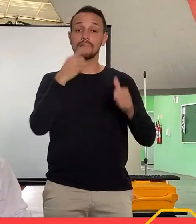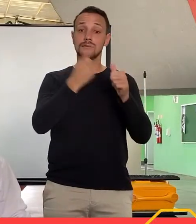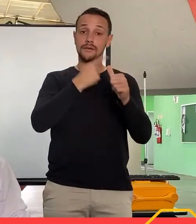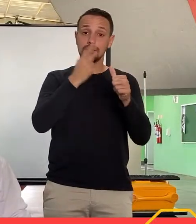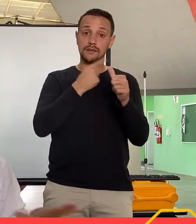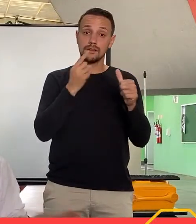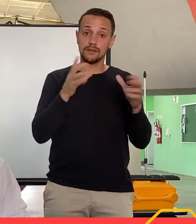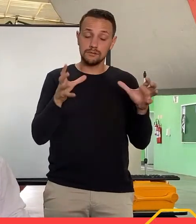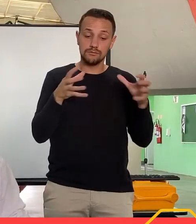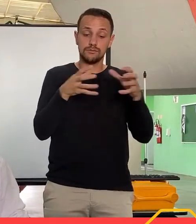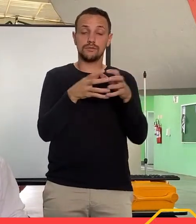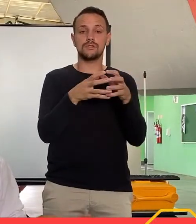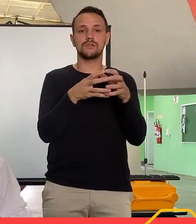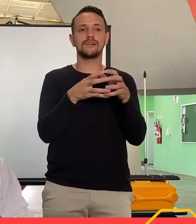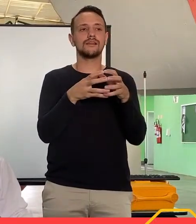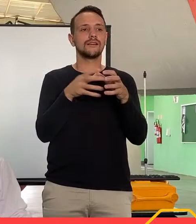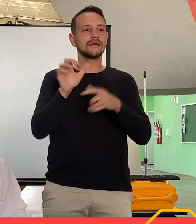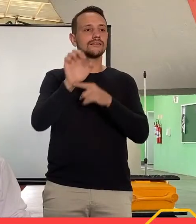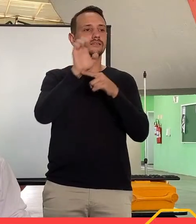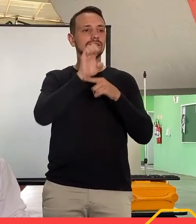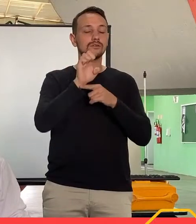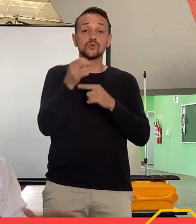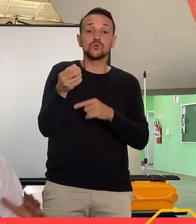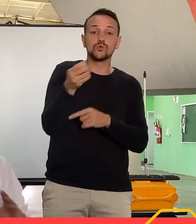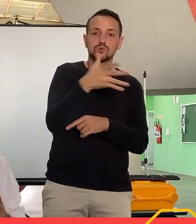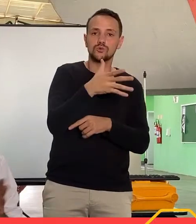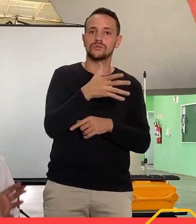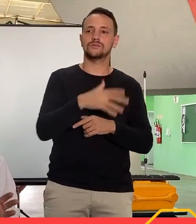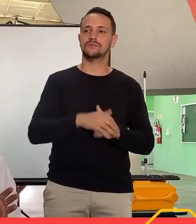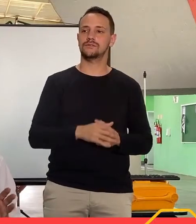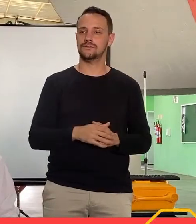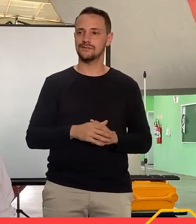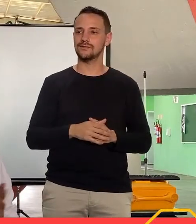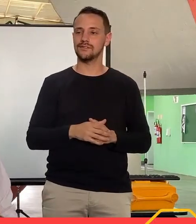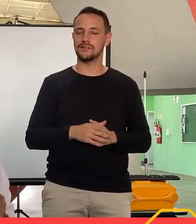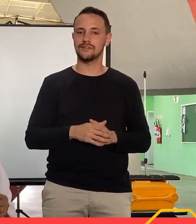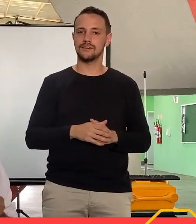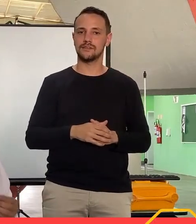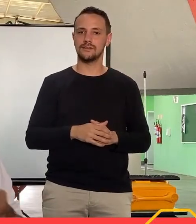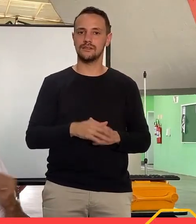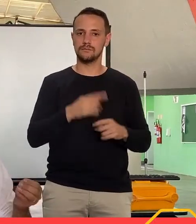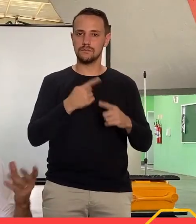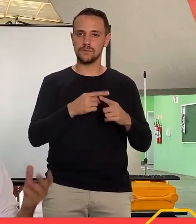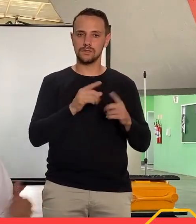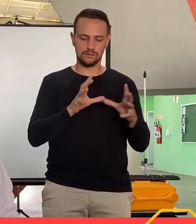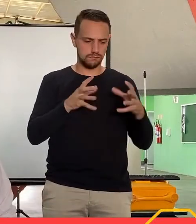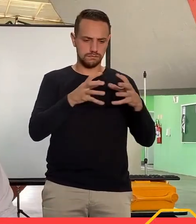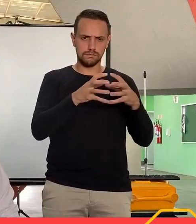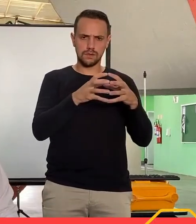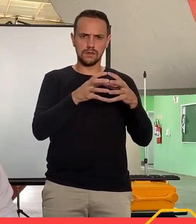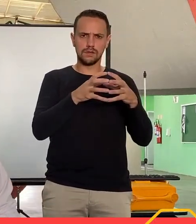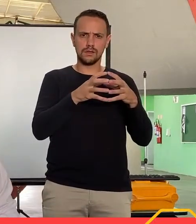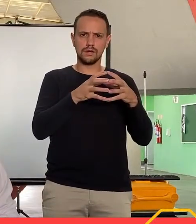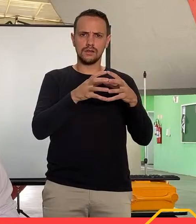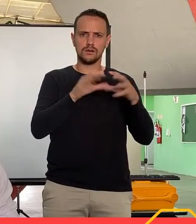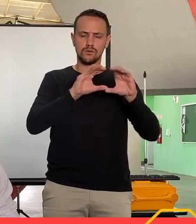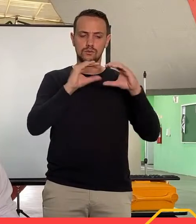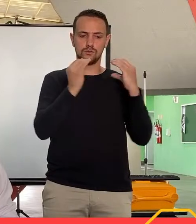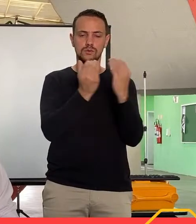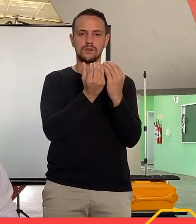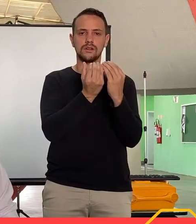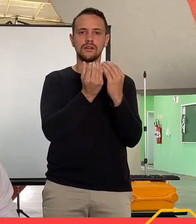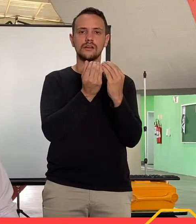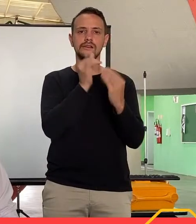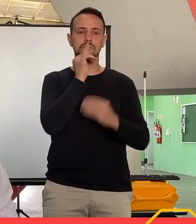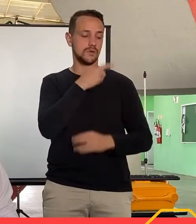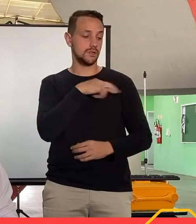uma das primeiras cláusulas do Estado moderno. O Estado que congrega uma comunidade que não é de uma